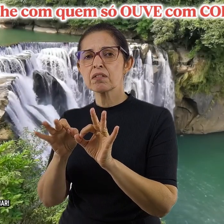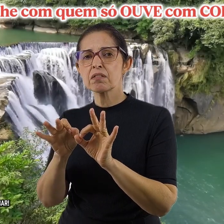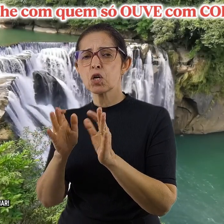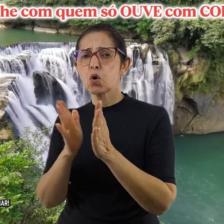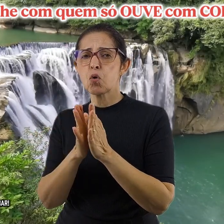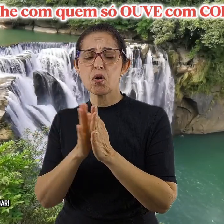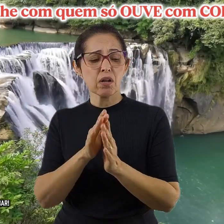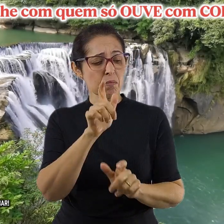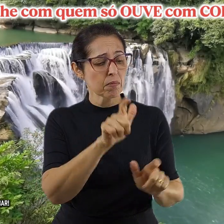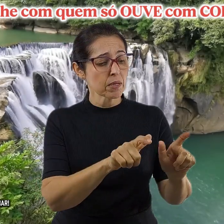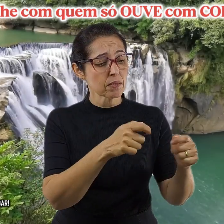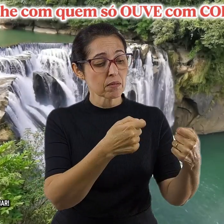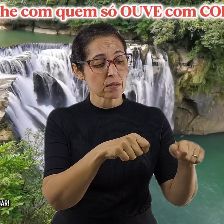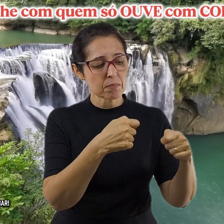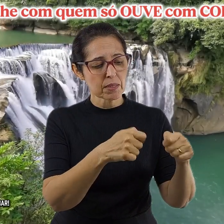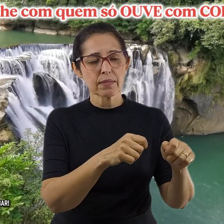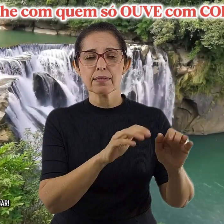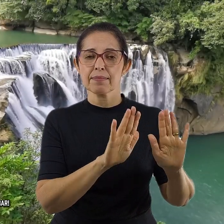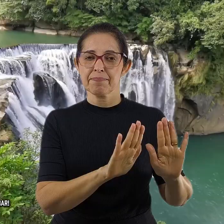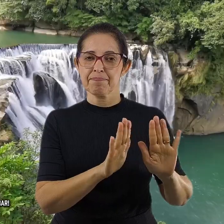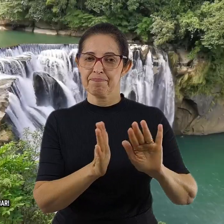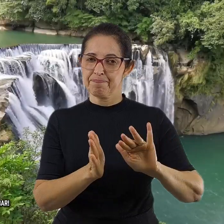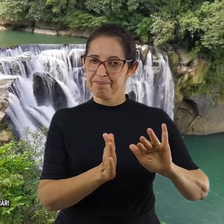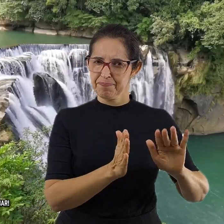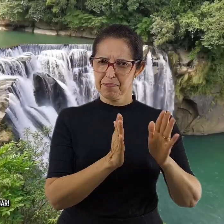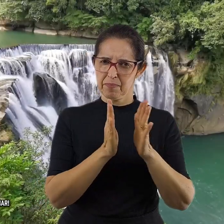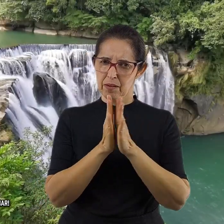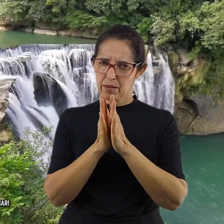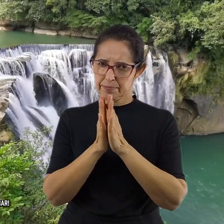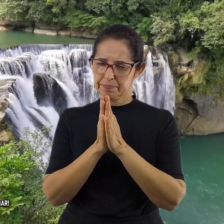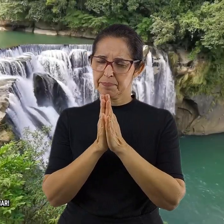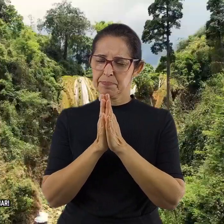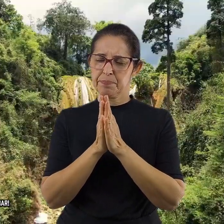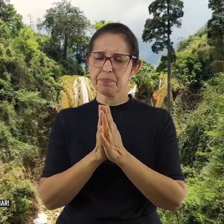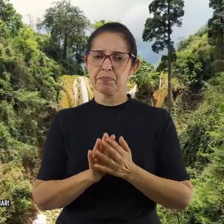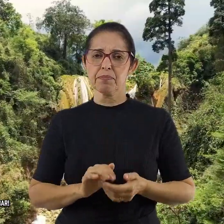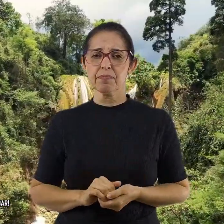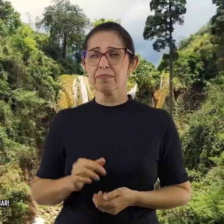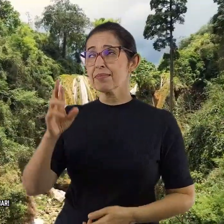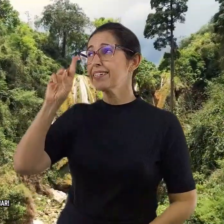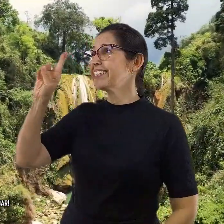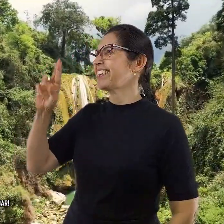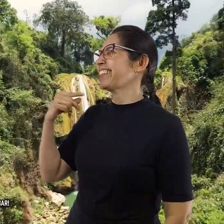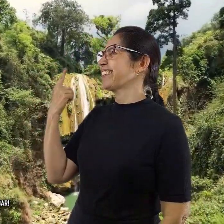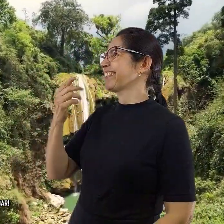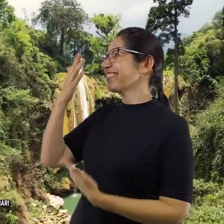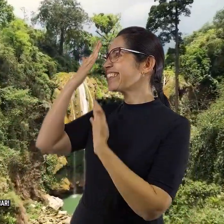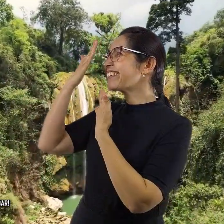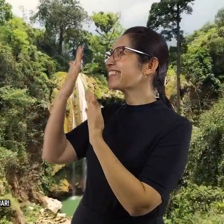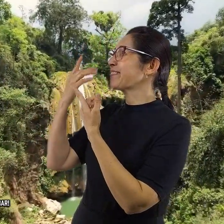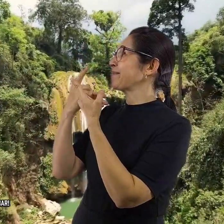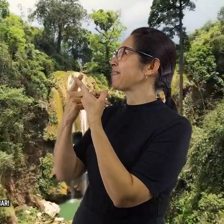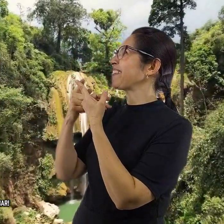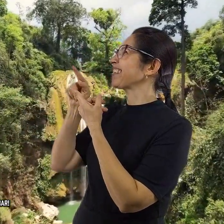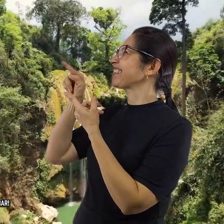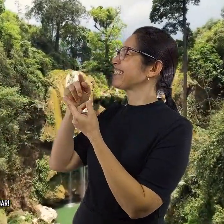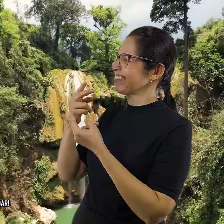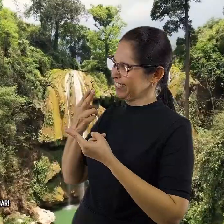do necessitado. Senhor Deus, te glorificamos por tua paciência,